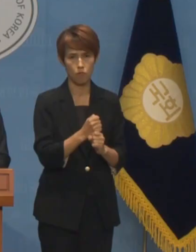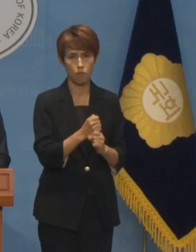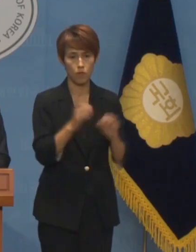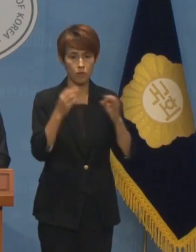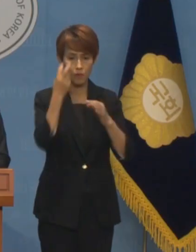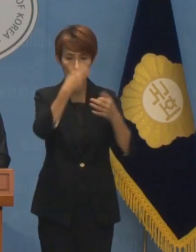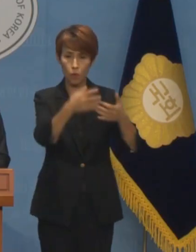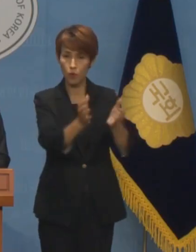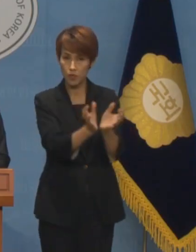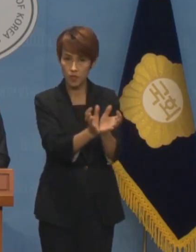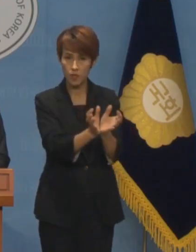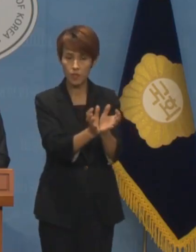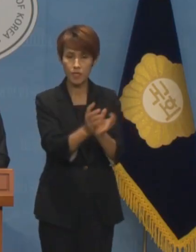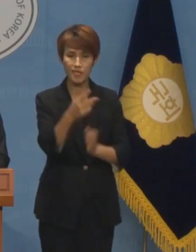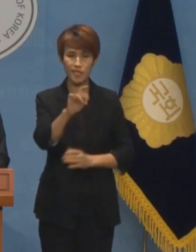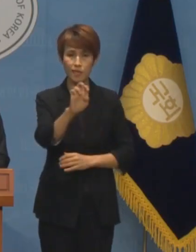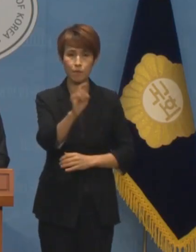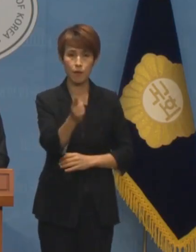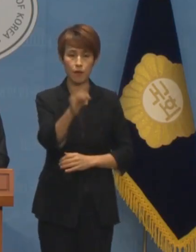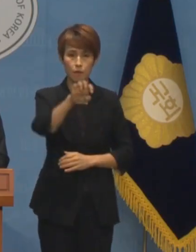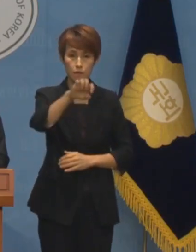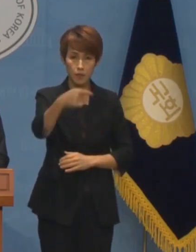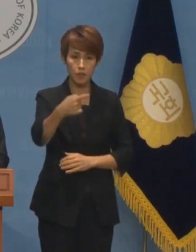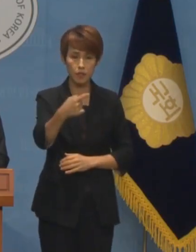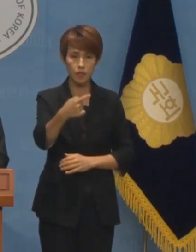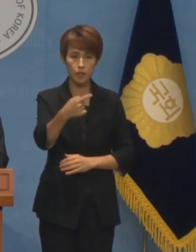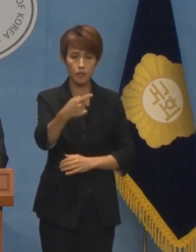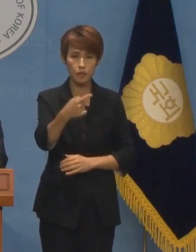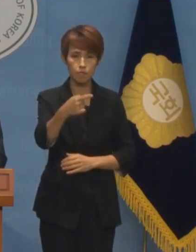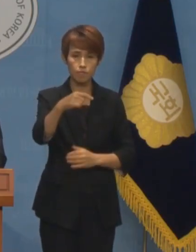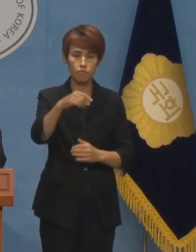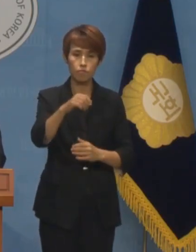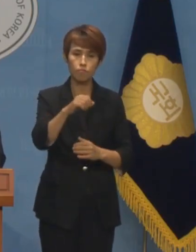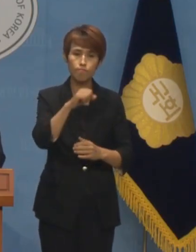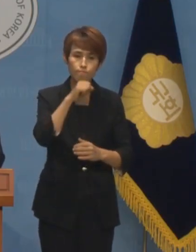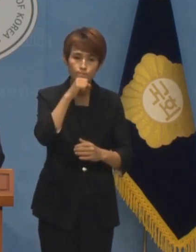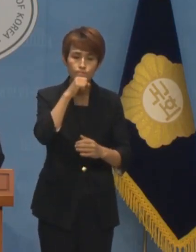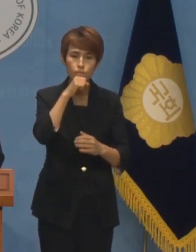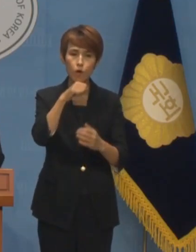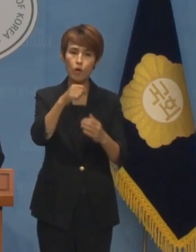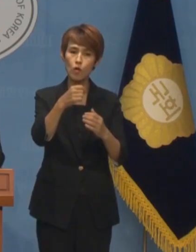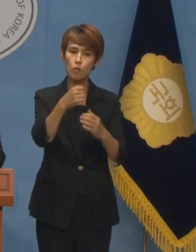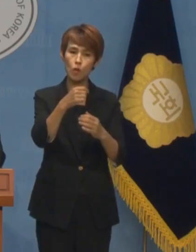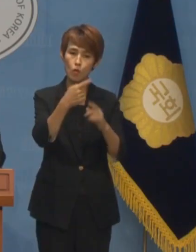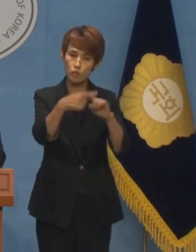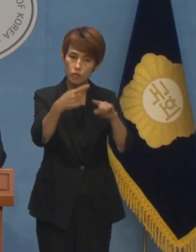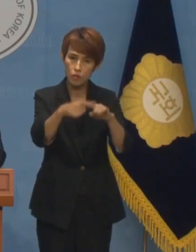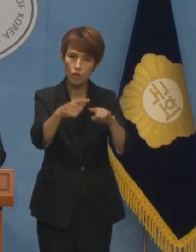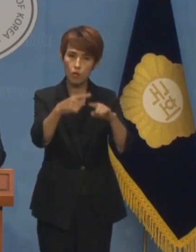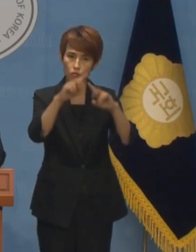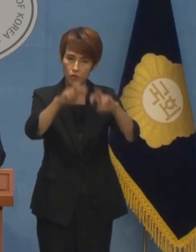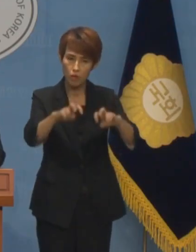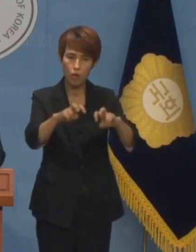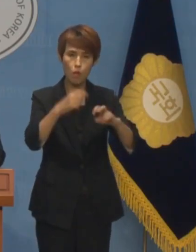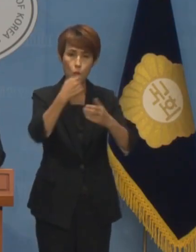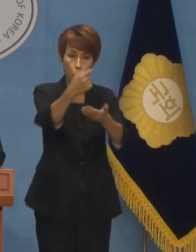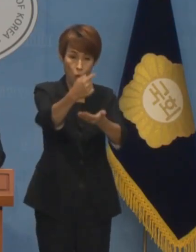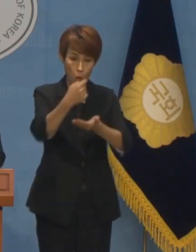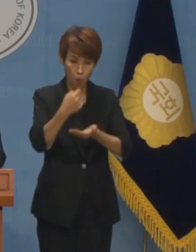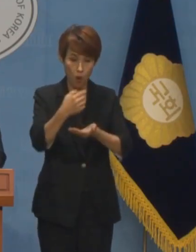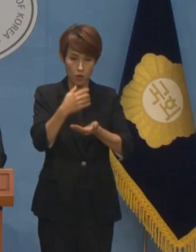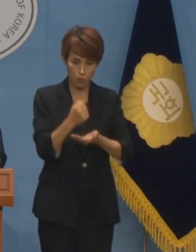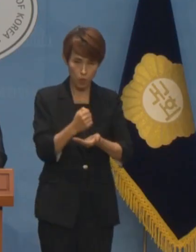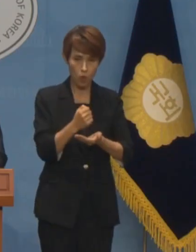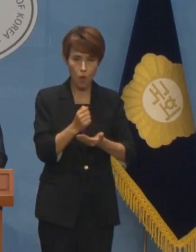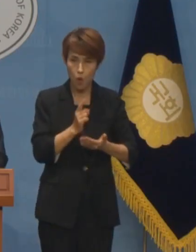금감원이 TMF의 이행실적 보고서를 분석하고 내부에 보고한 내부 보고 자료, 이